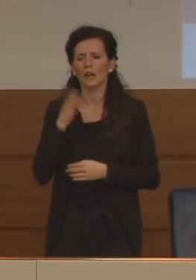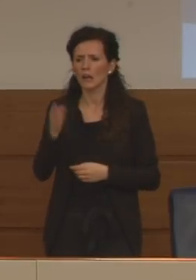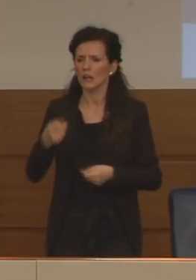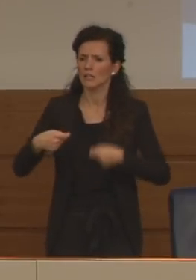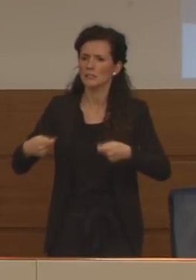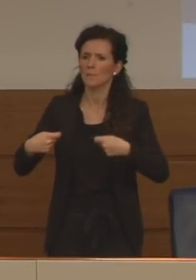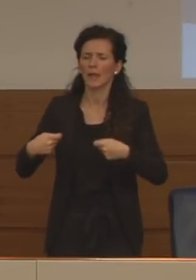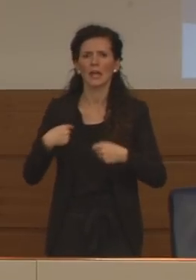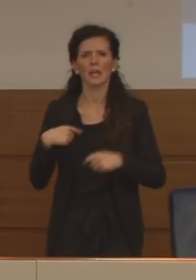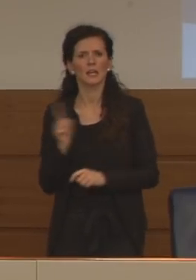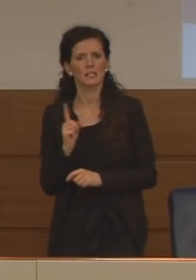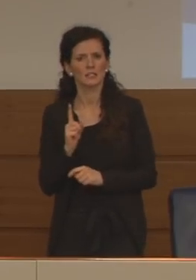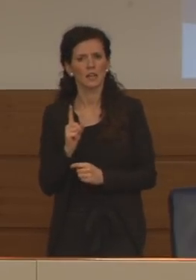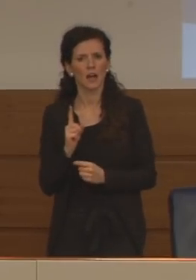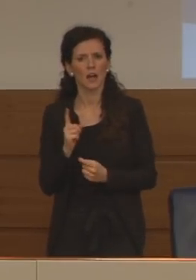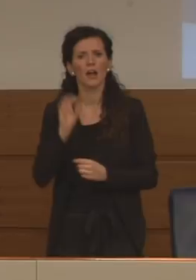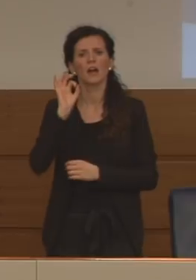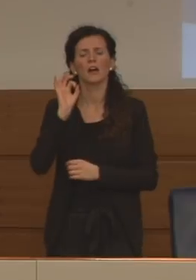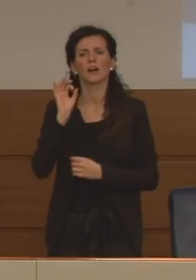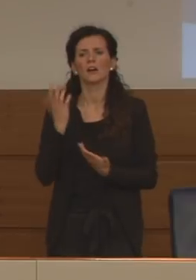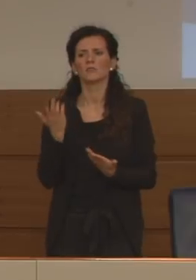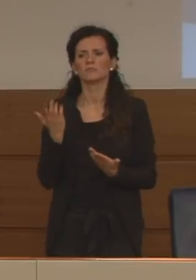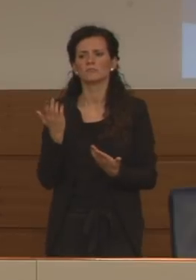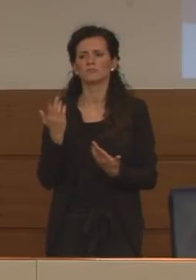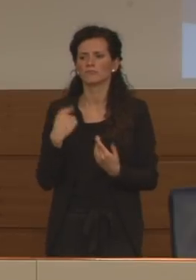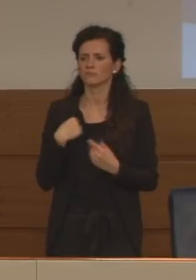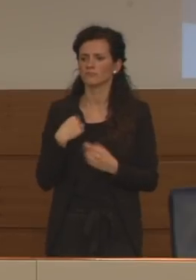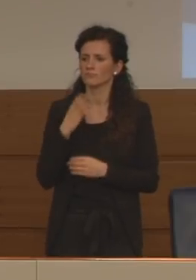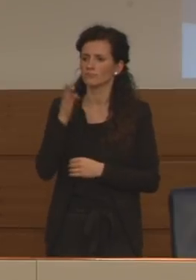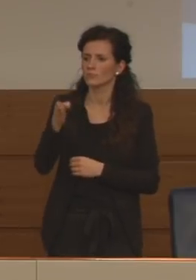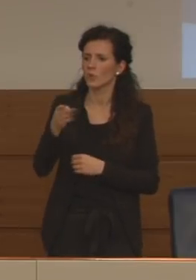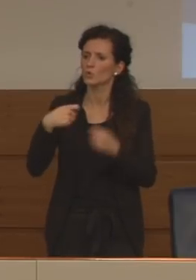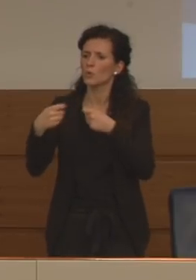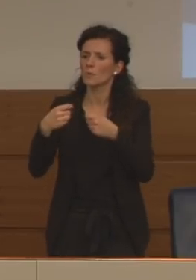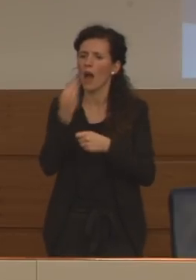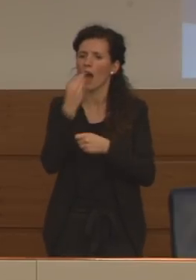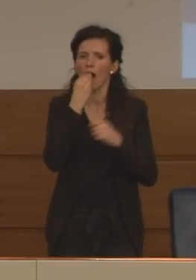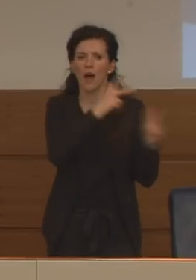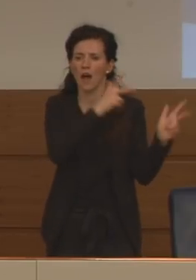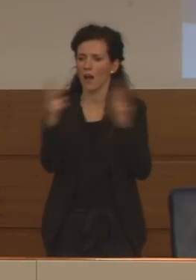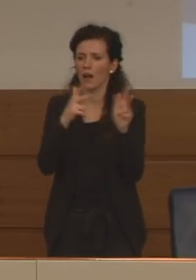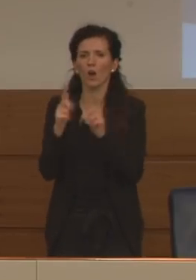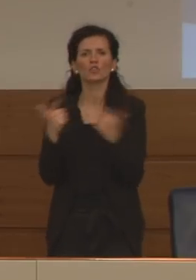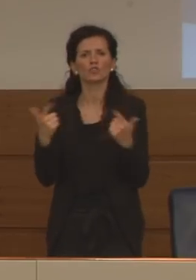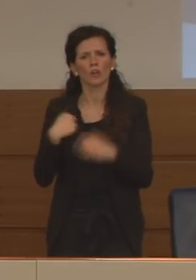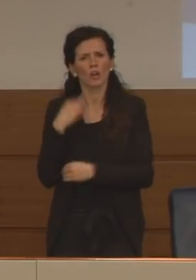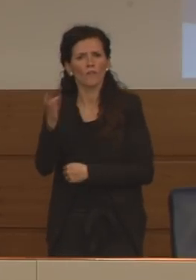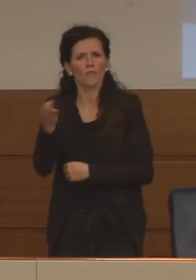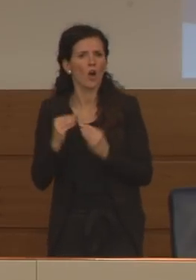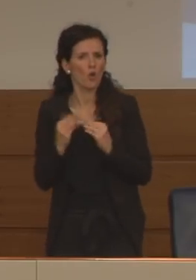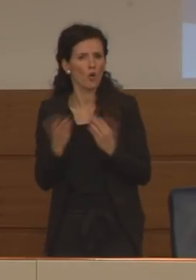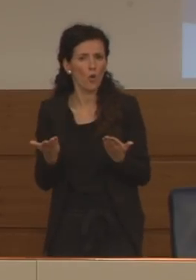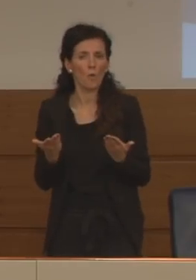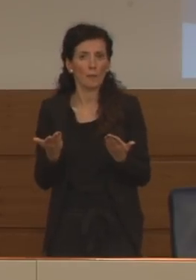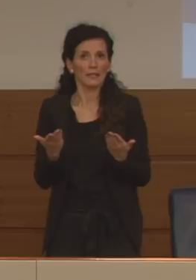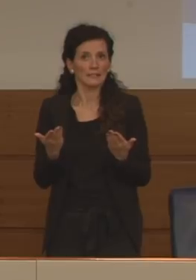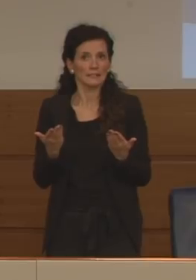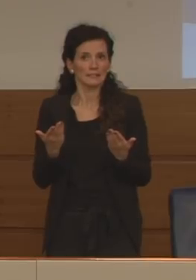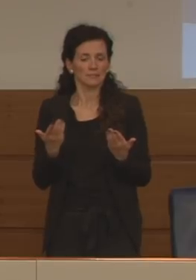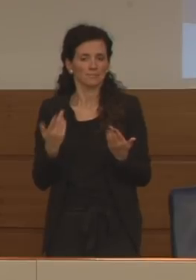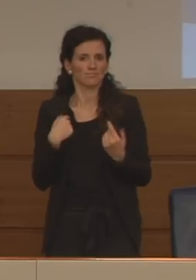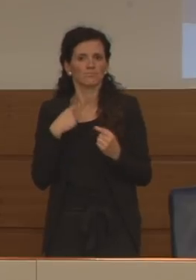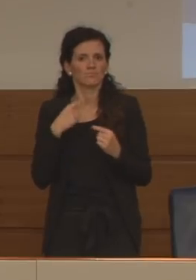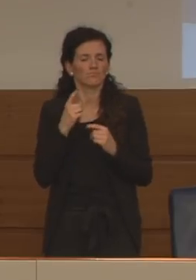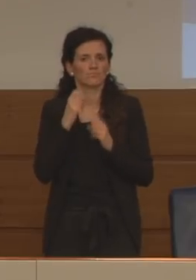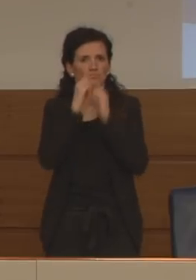arrivano nei supermercati non arrivano i generi alimentari e quant'altro non so se vorrà aggiungere